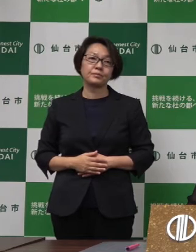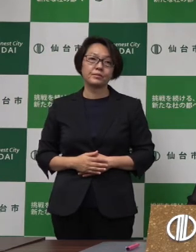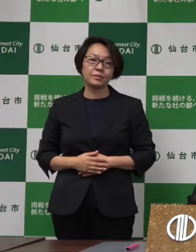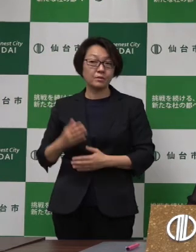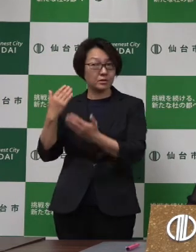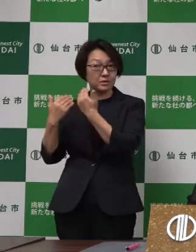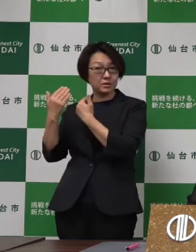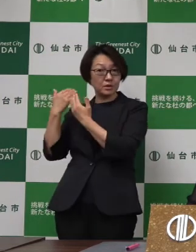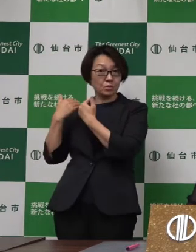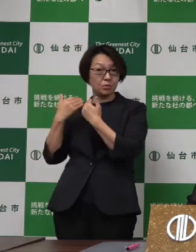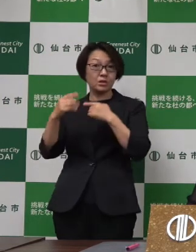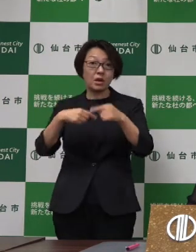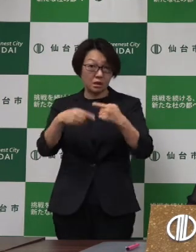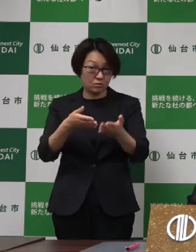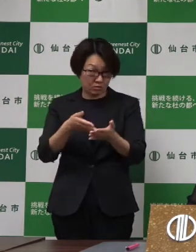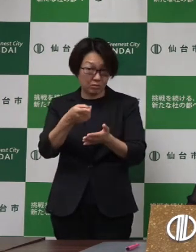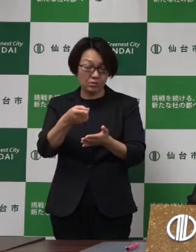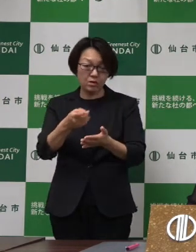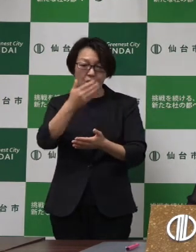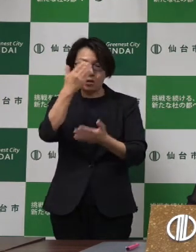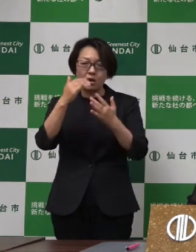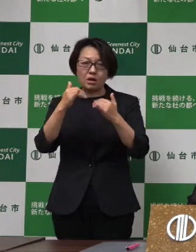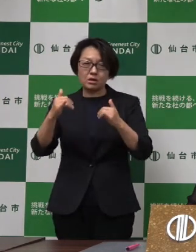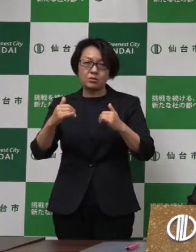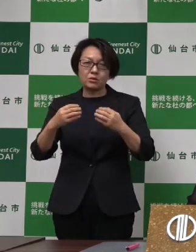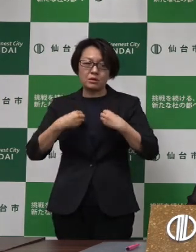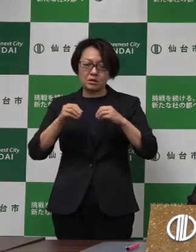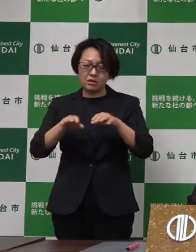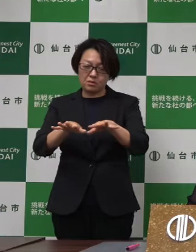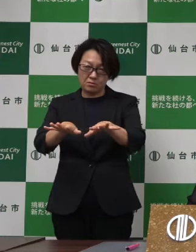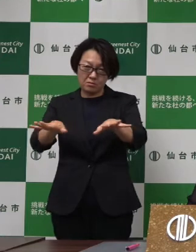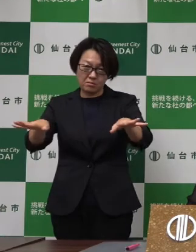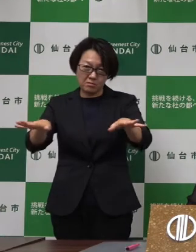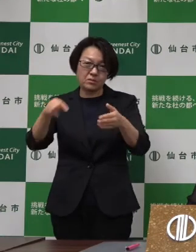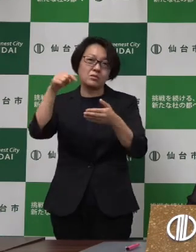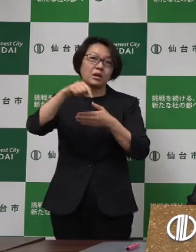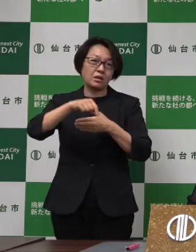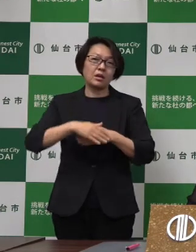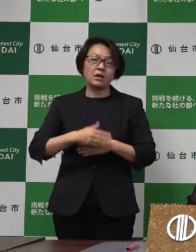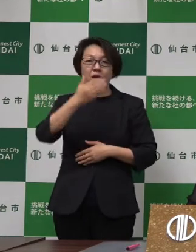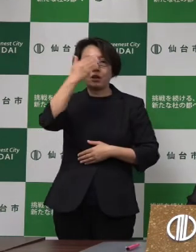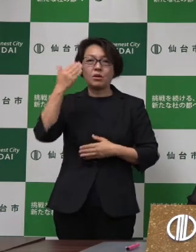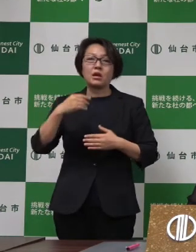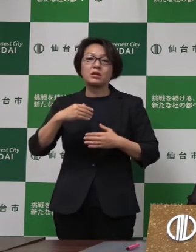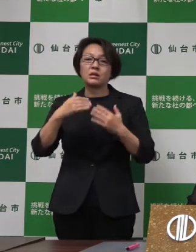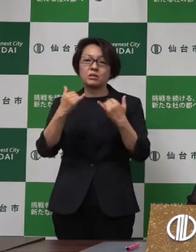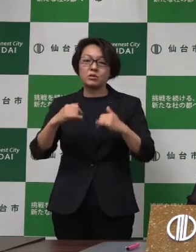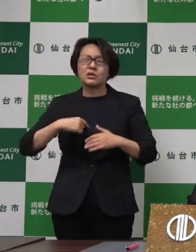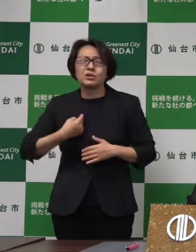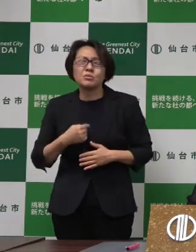遡りますけれども、若者の感染がだいぶ増えてきている中で、若者自身もです